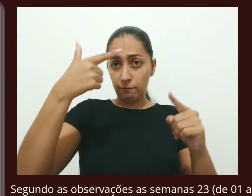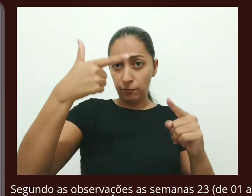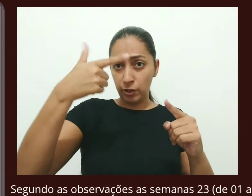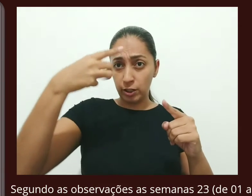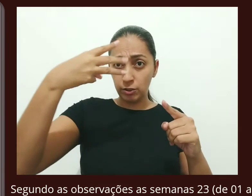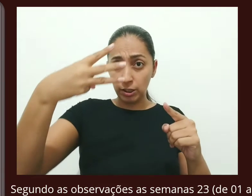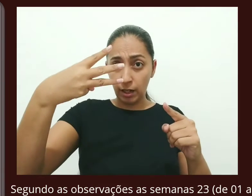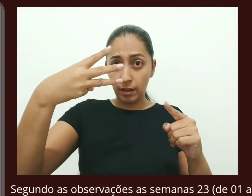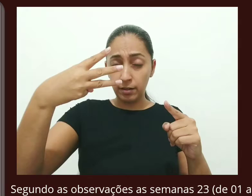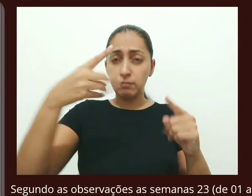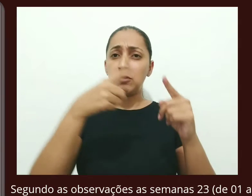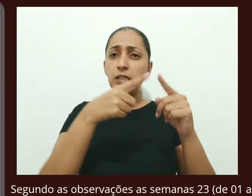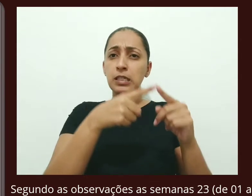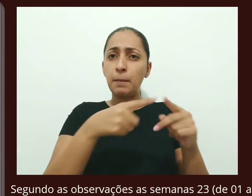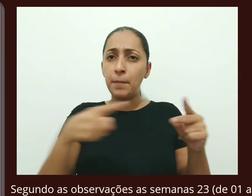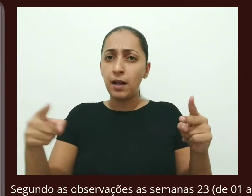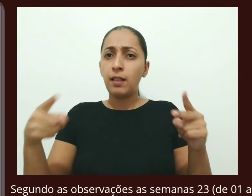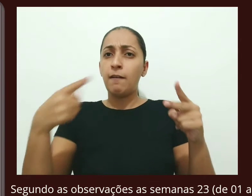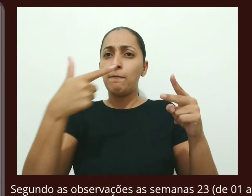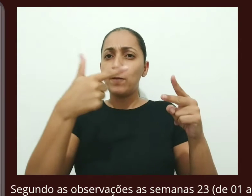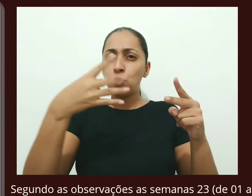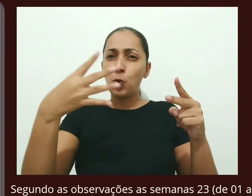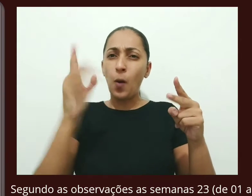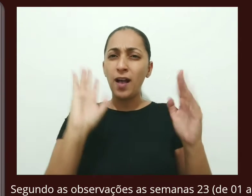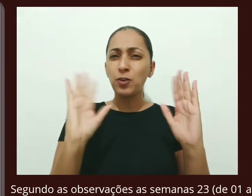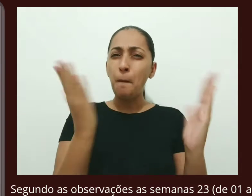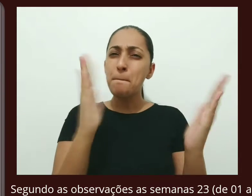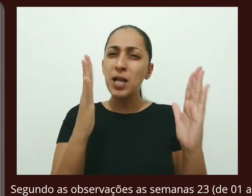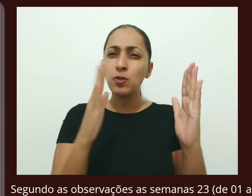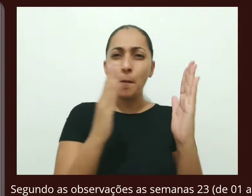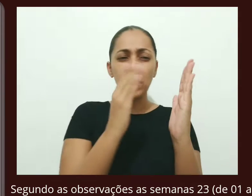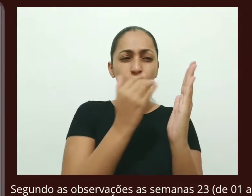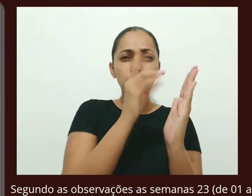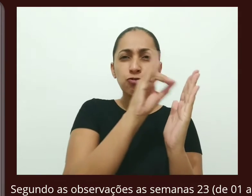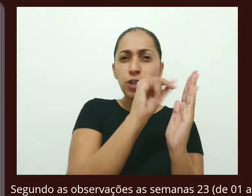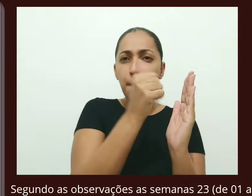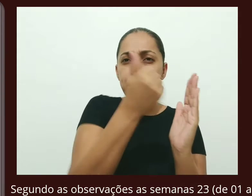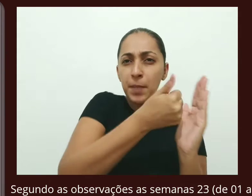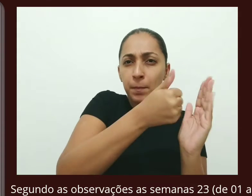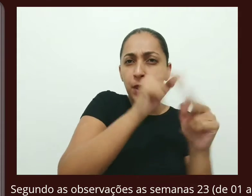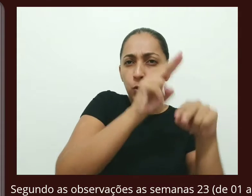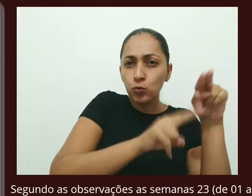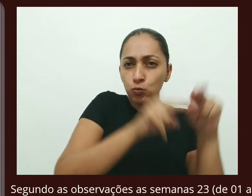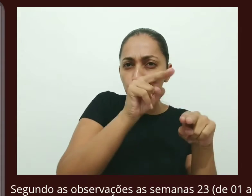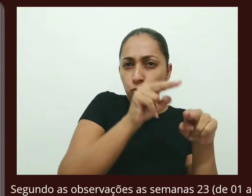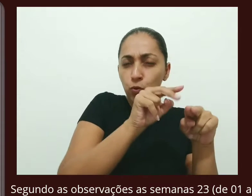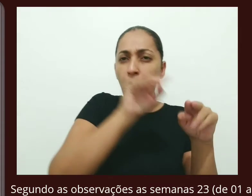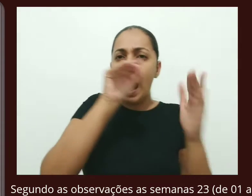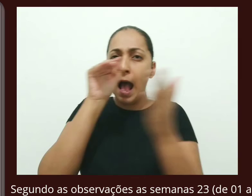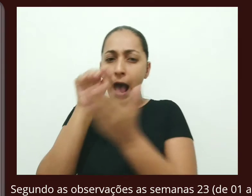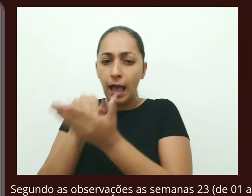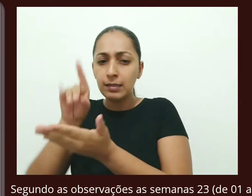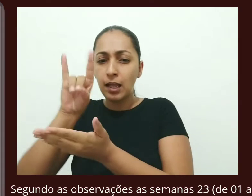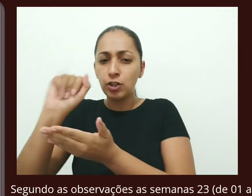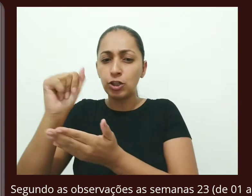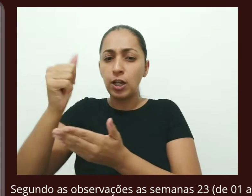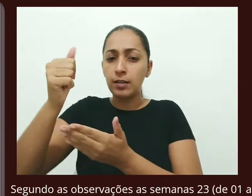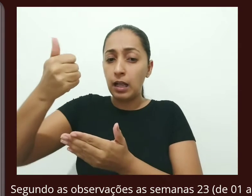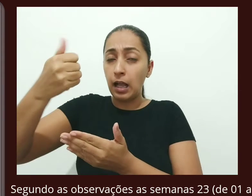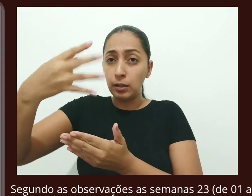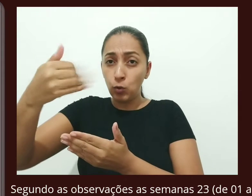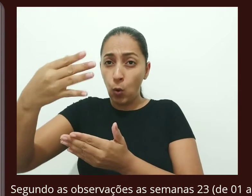Segundo as observações, as semanas 23, de 1º a 6 de junho,